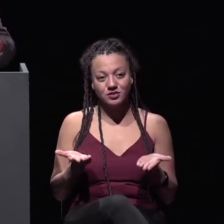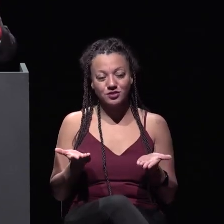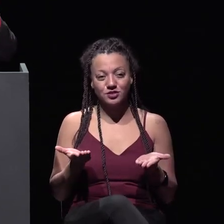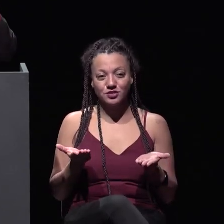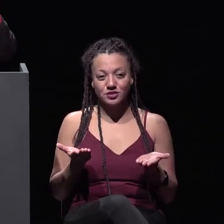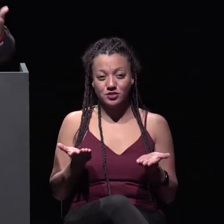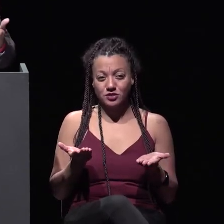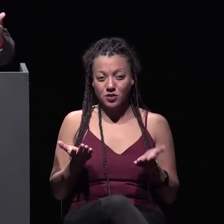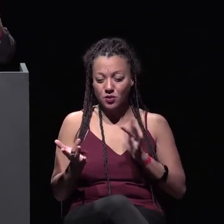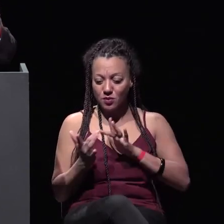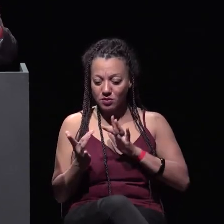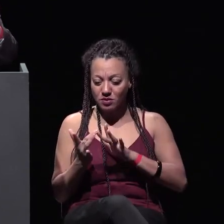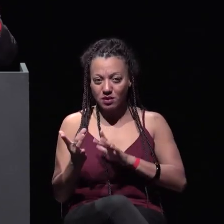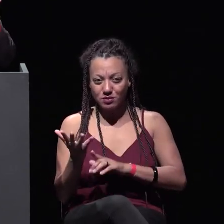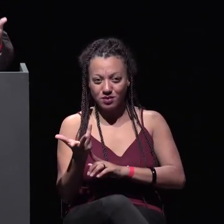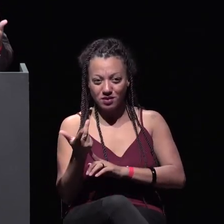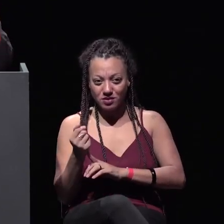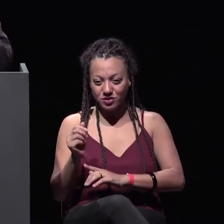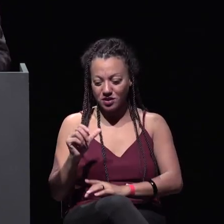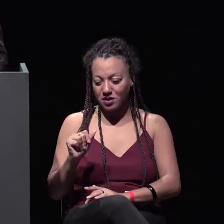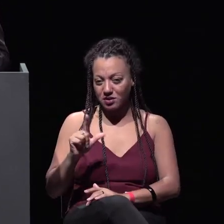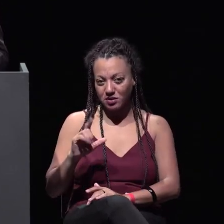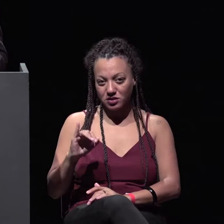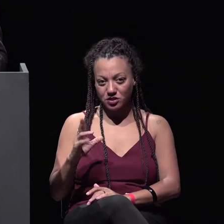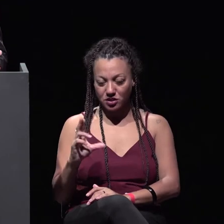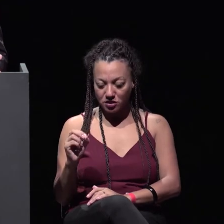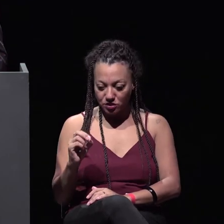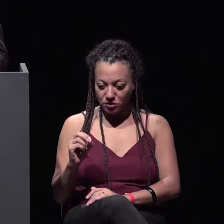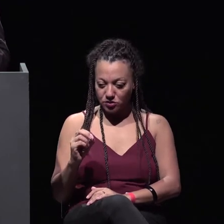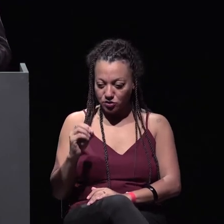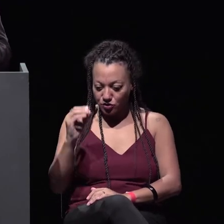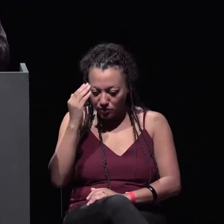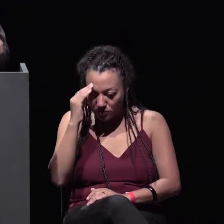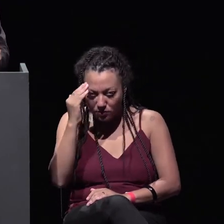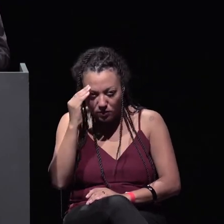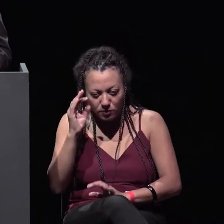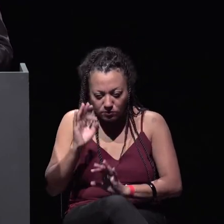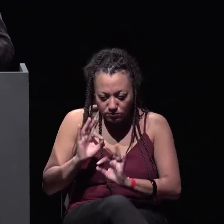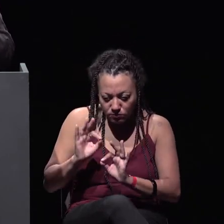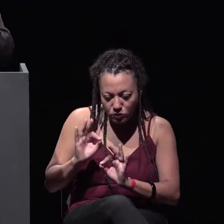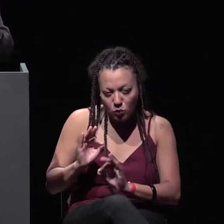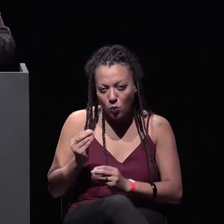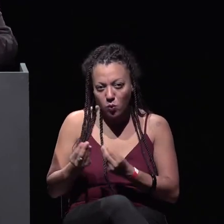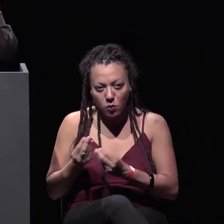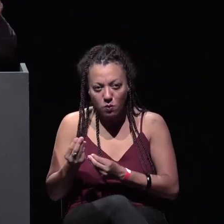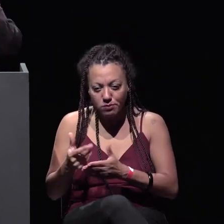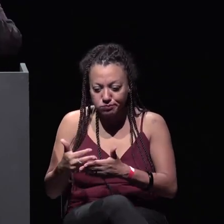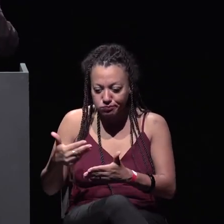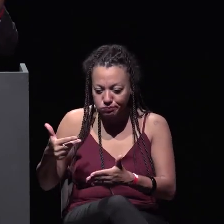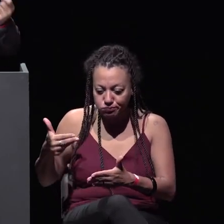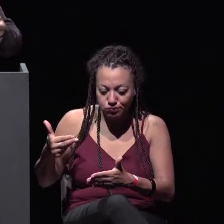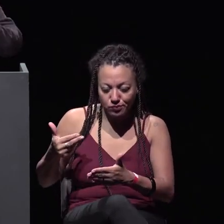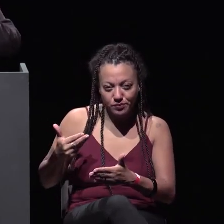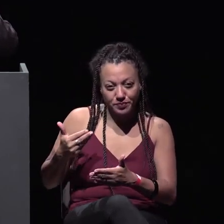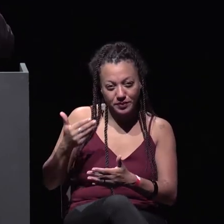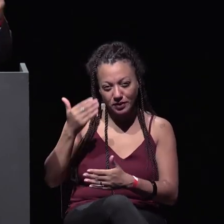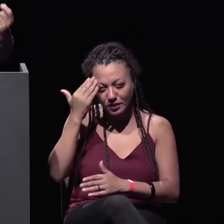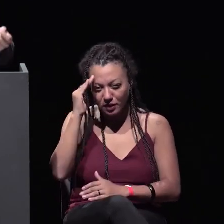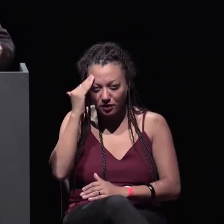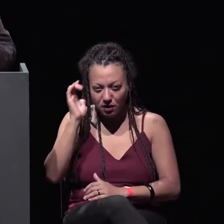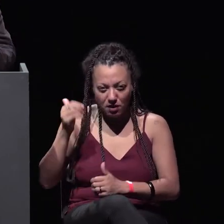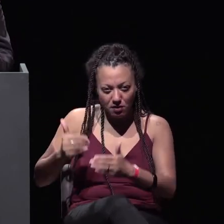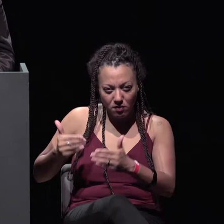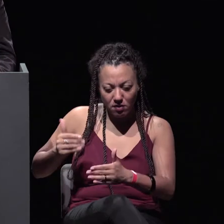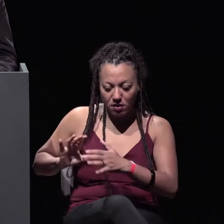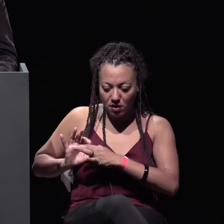aproximamos na obra do aleijadinho é compreender de fato como ele produziu o que produziu tomando as linhas alterando e